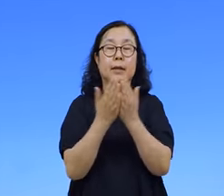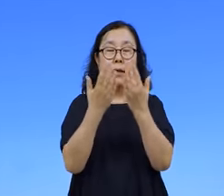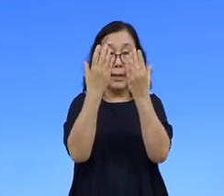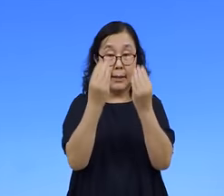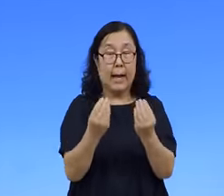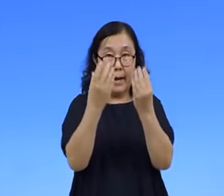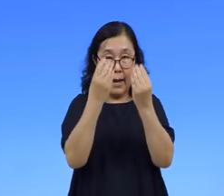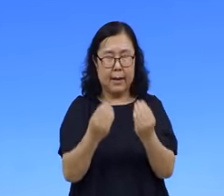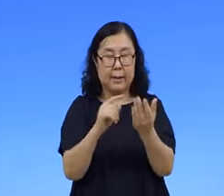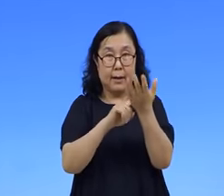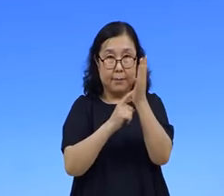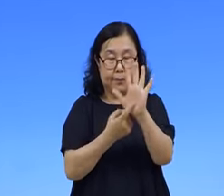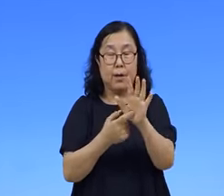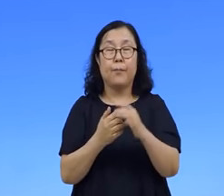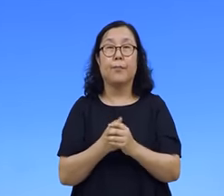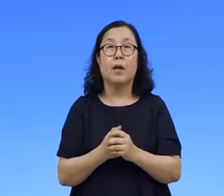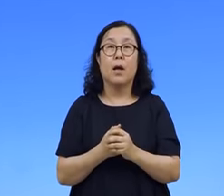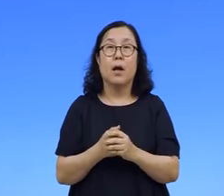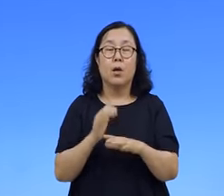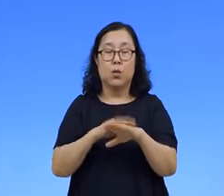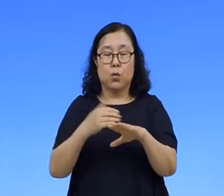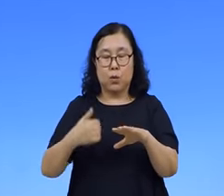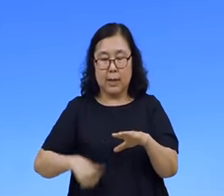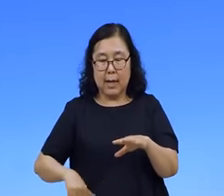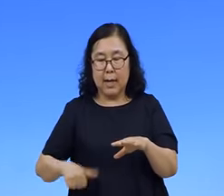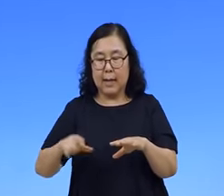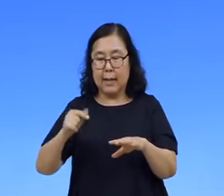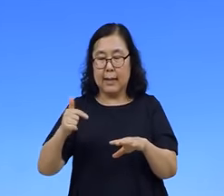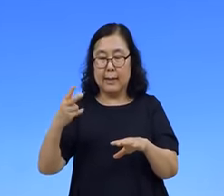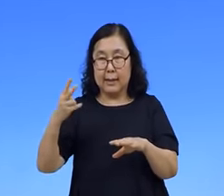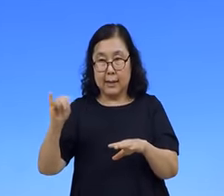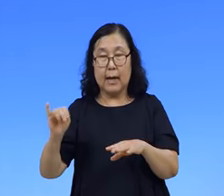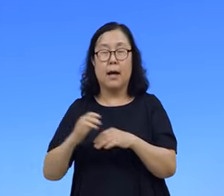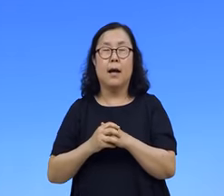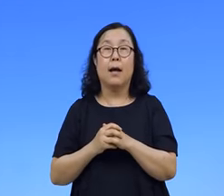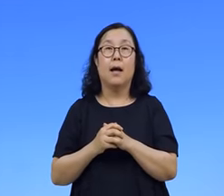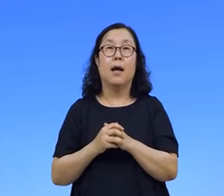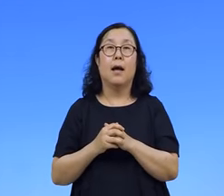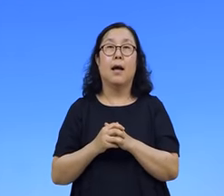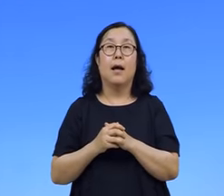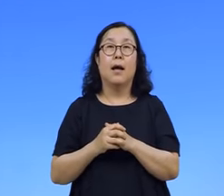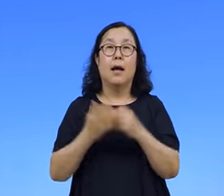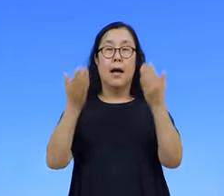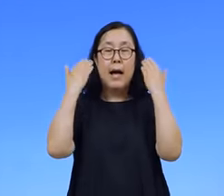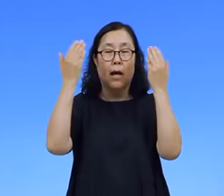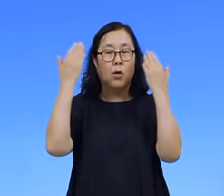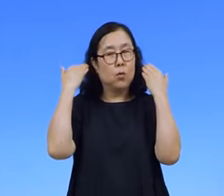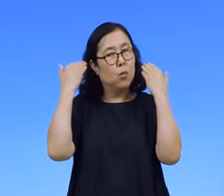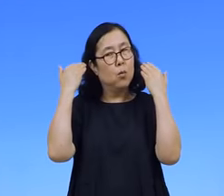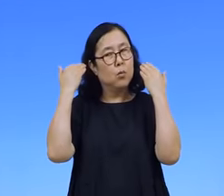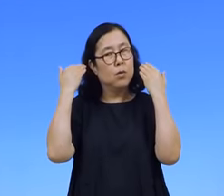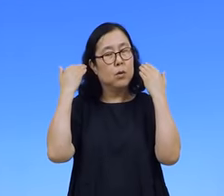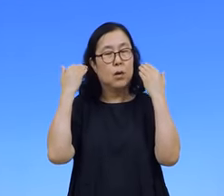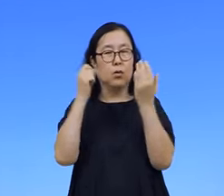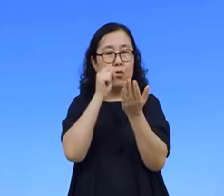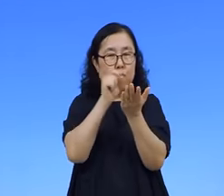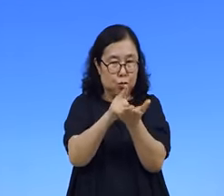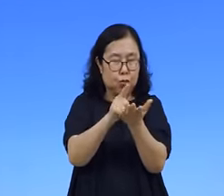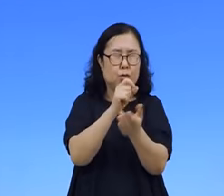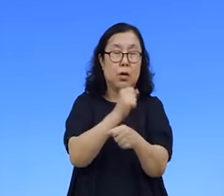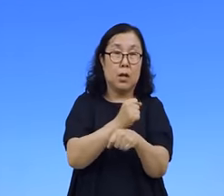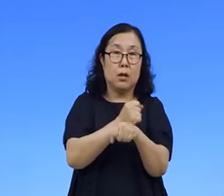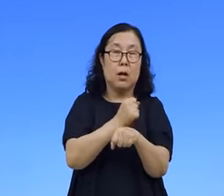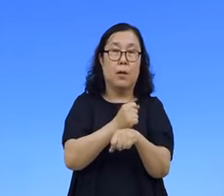그러면서 그 책에 이제 사례 하나를 드는데요, 그 어린 손자 아룬 간디가 이제 뭐 학교에서 했는지 동네에서 이제